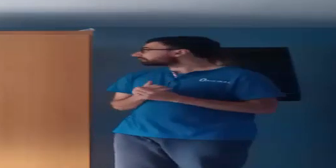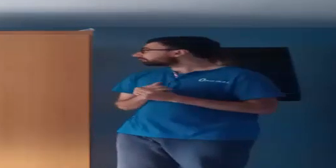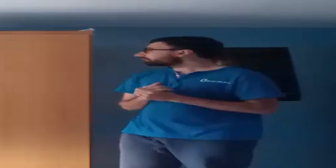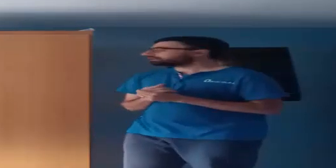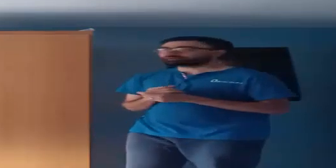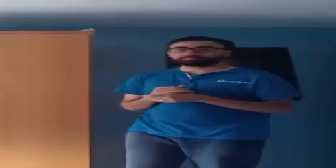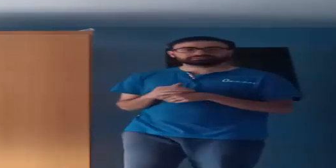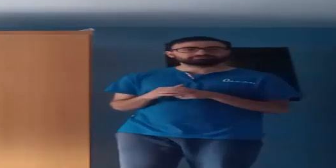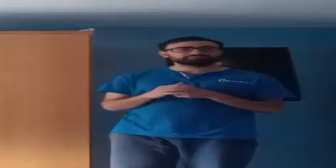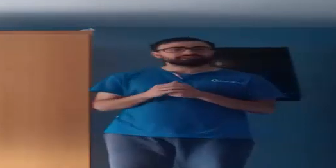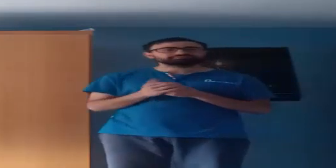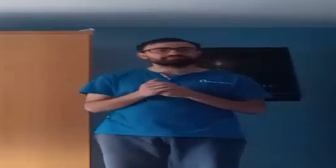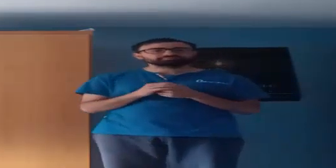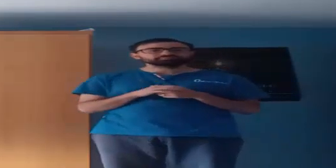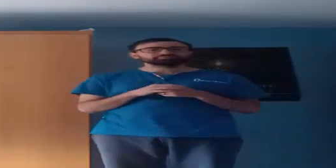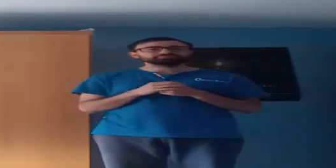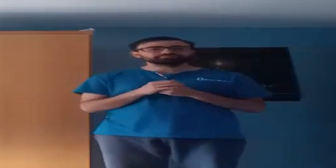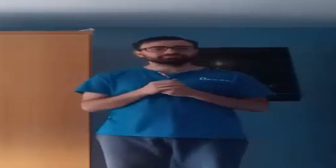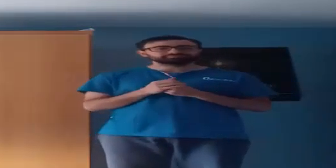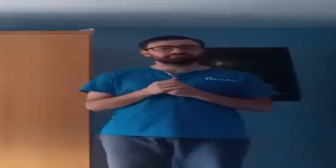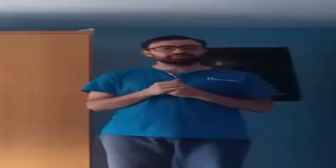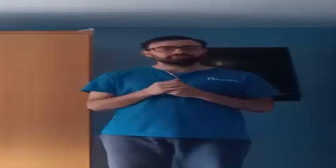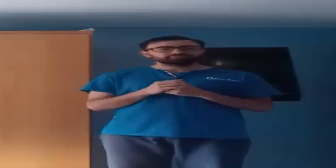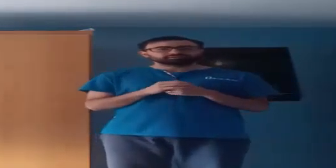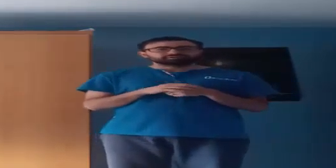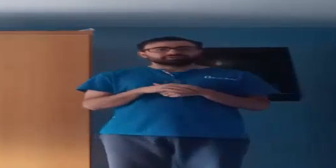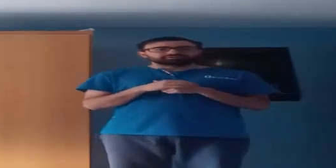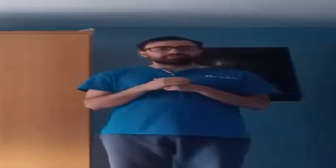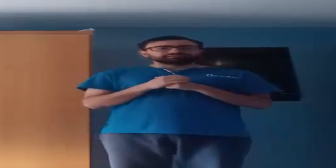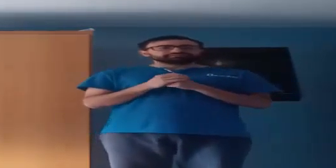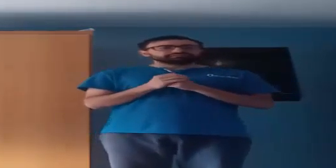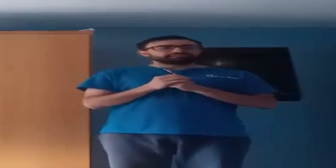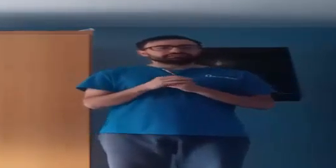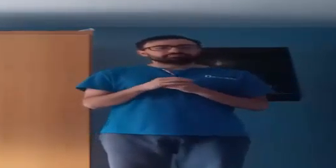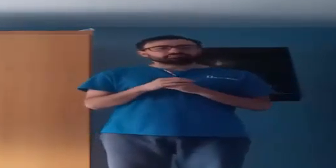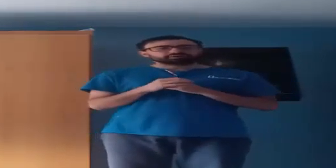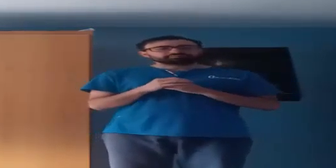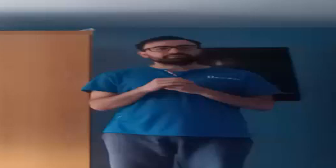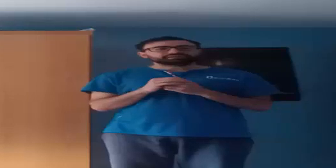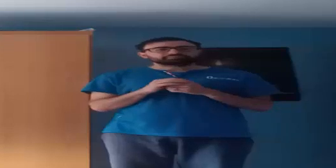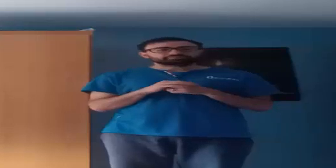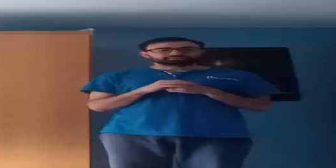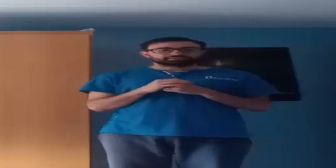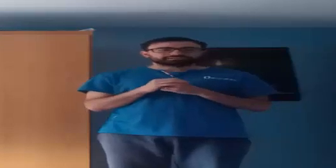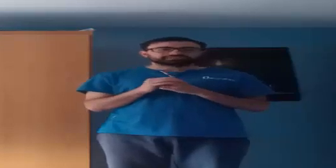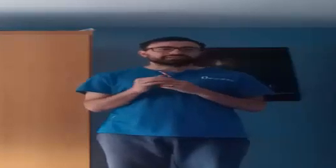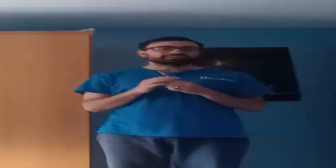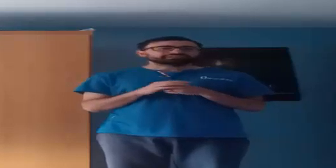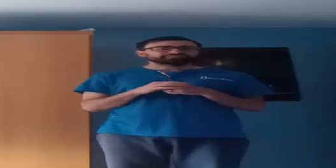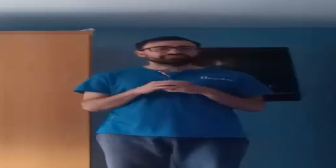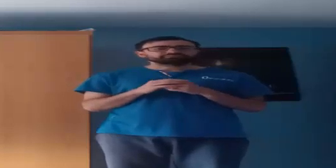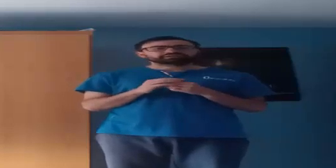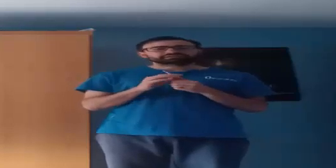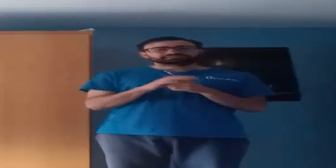Deméter la apartó del inframundo y se la llevó a vivir al bosque, que tenían allí una